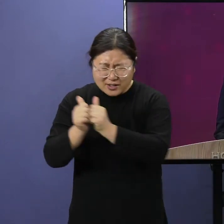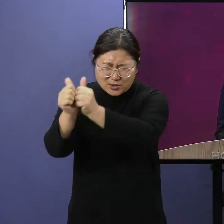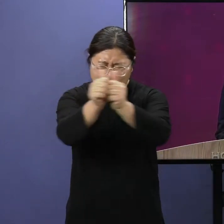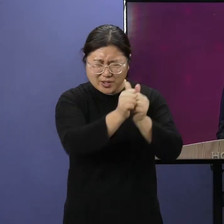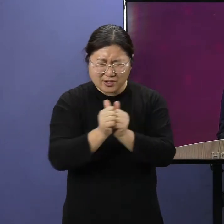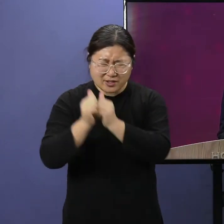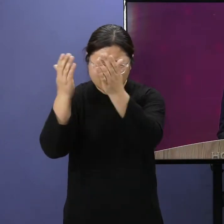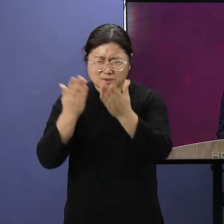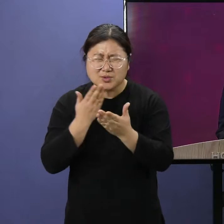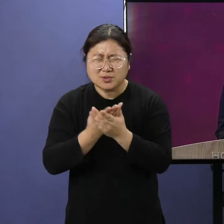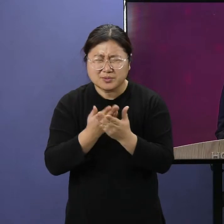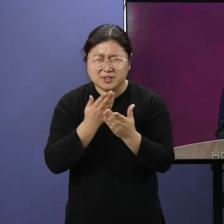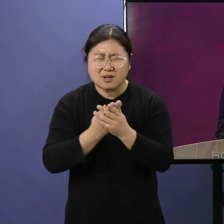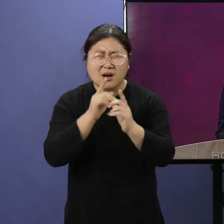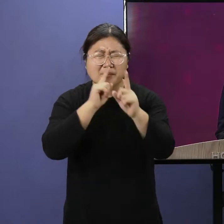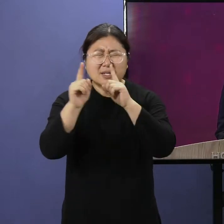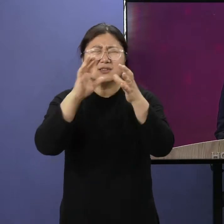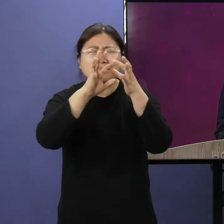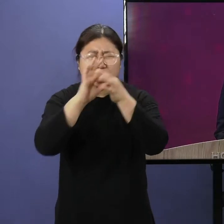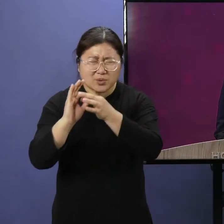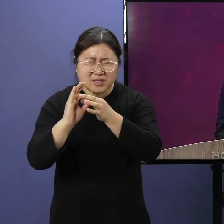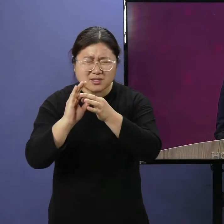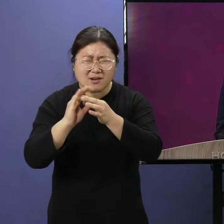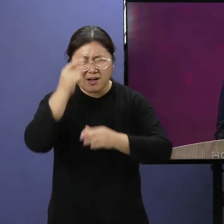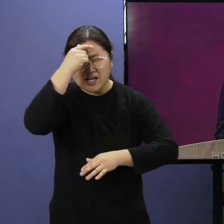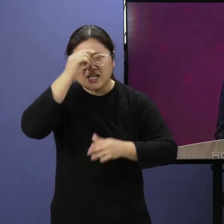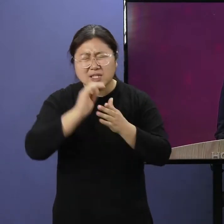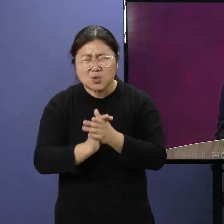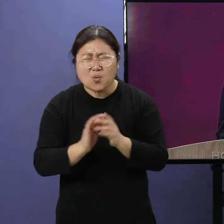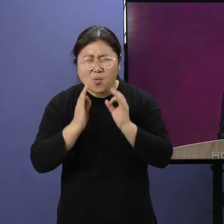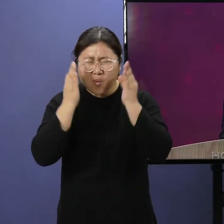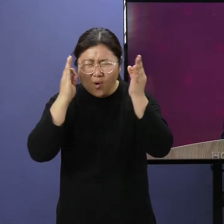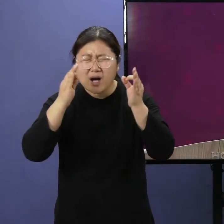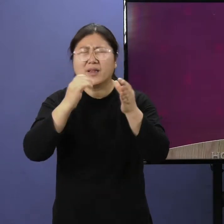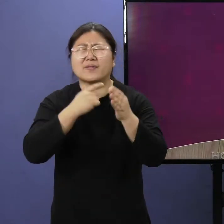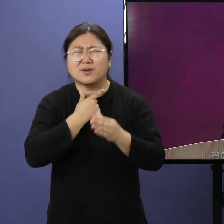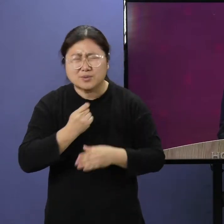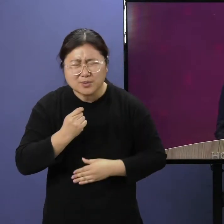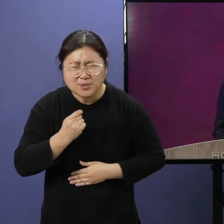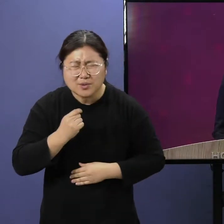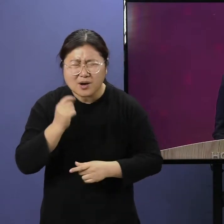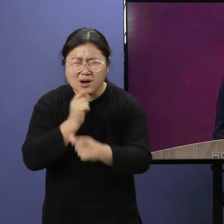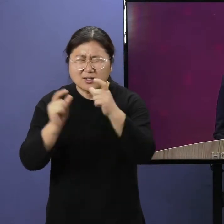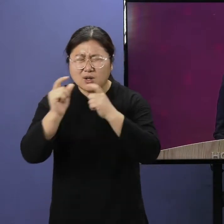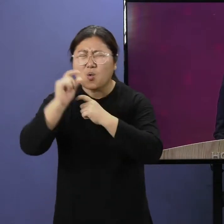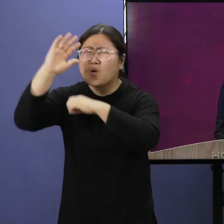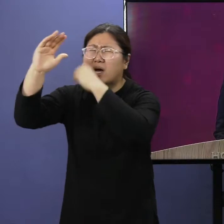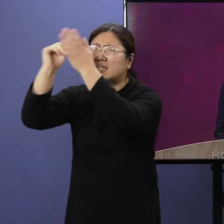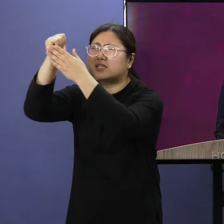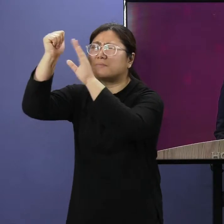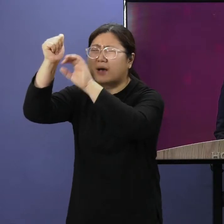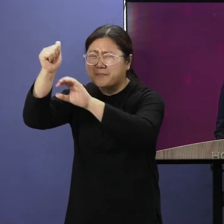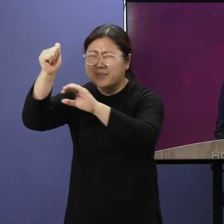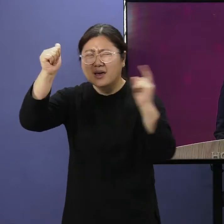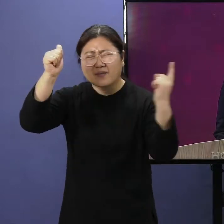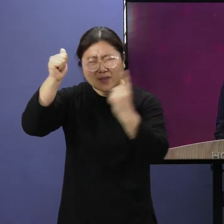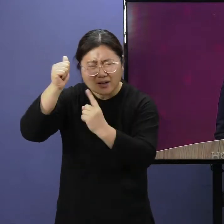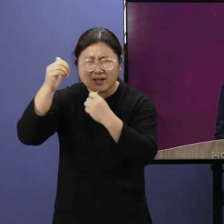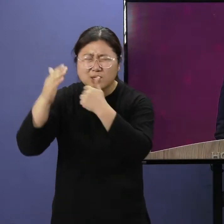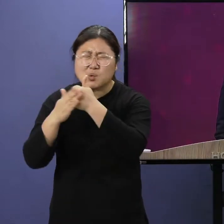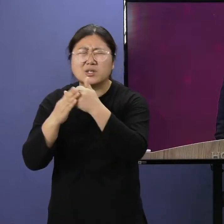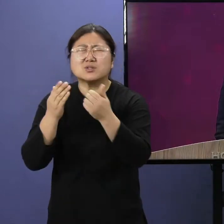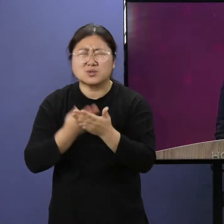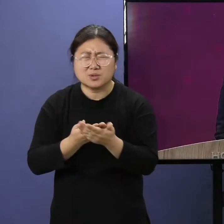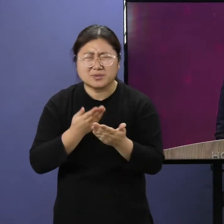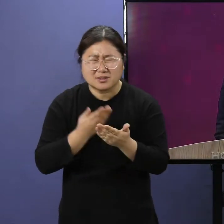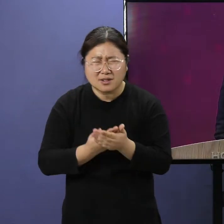말씀을 통해서 기도와 간구로 더욱더 주님 앞에 나가게 하옵소서. 주님을 찬양에 부족함이 없는 백성들로